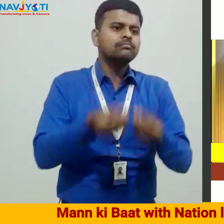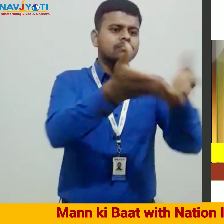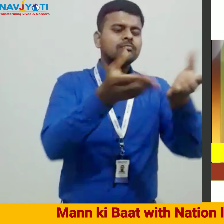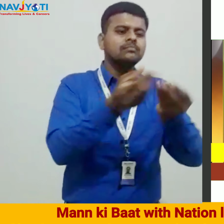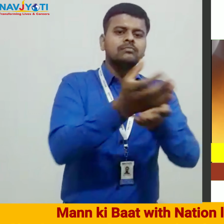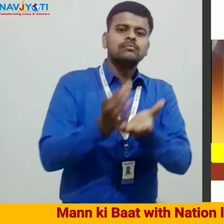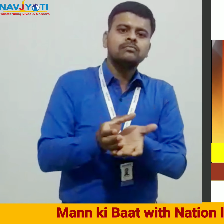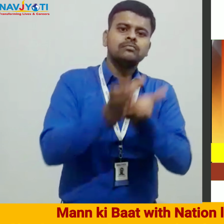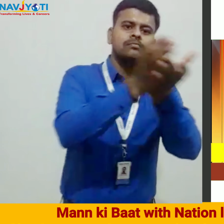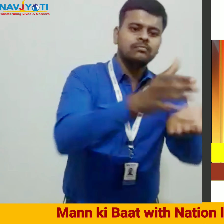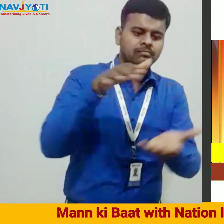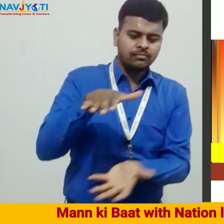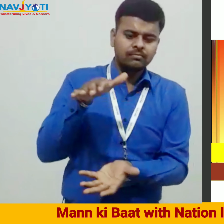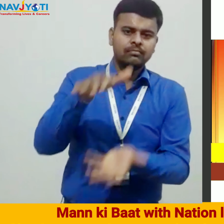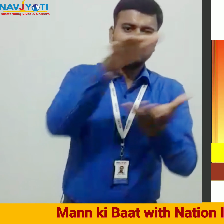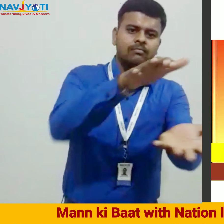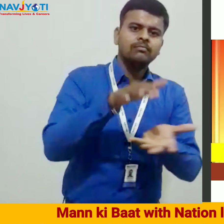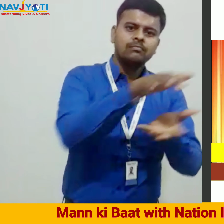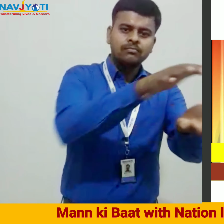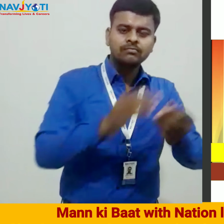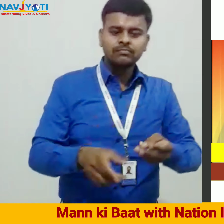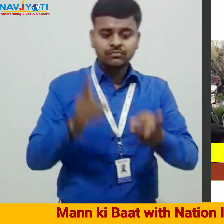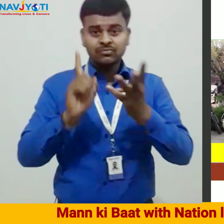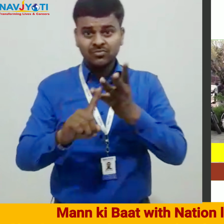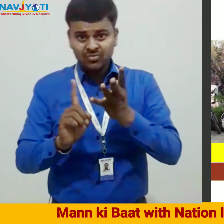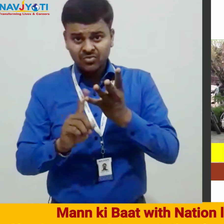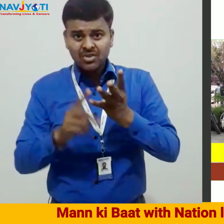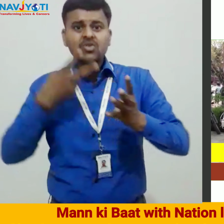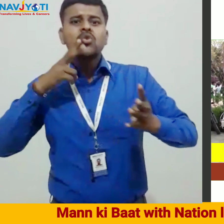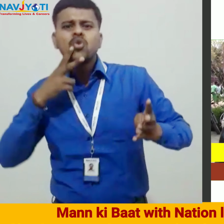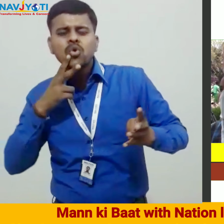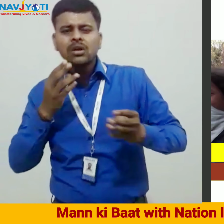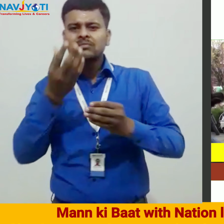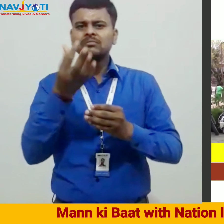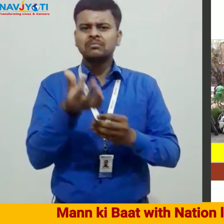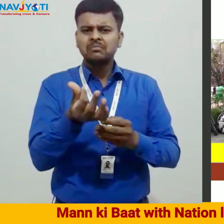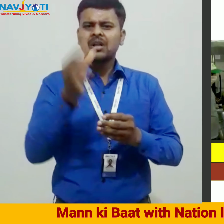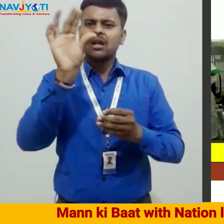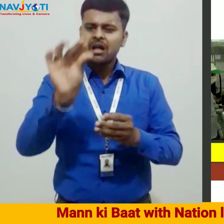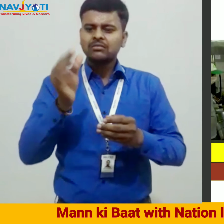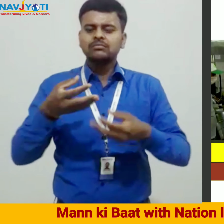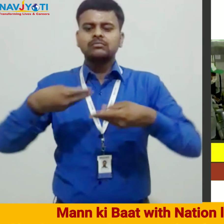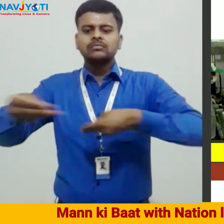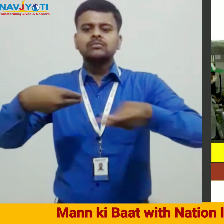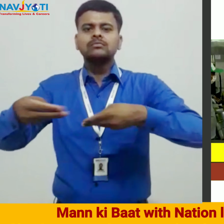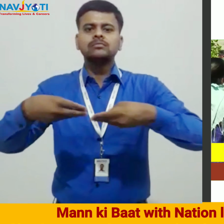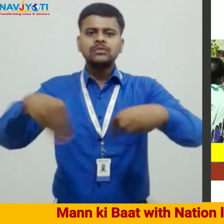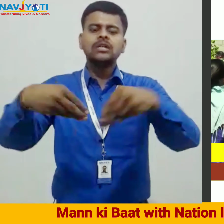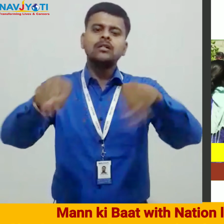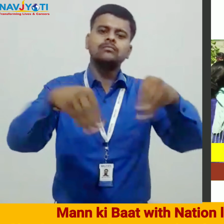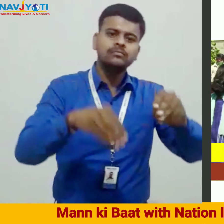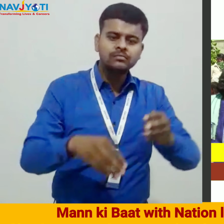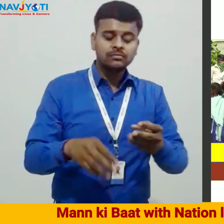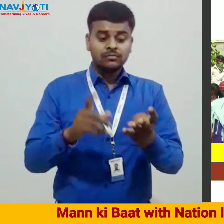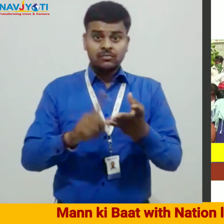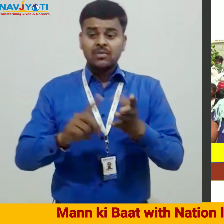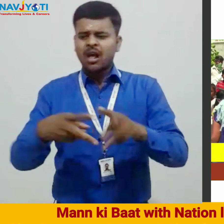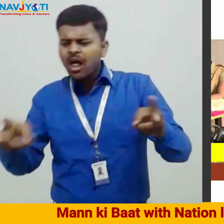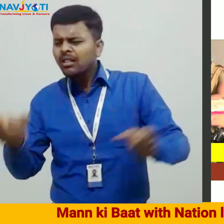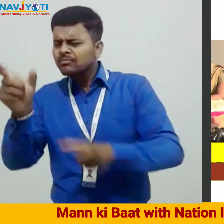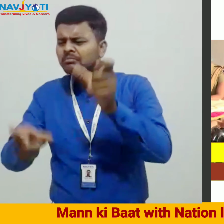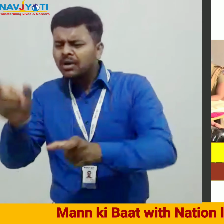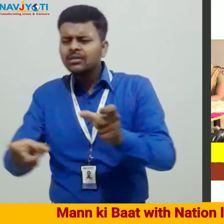कोई खेत की सारी सब्जियां दान दे रहा है, तो कोई हर रोज सैकड़ों गरीबों को मुफ्त भोजन करा रहा